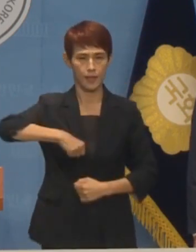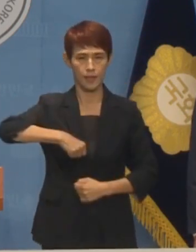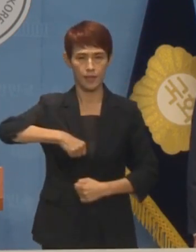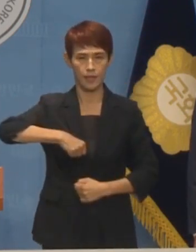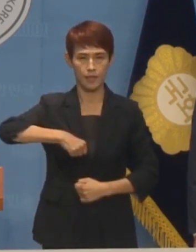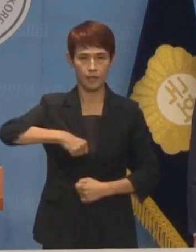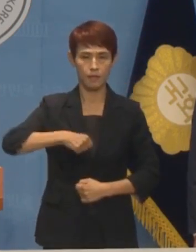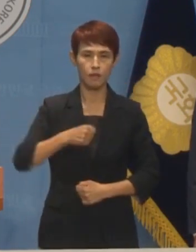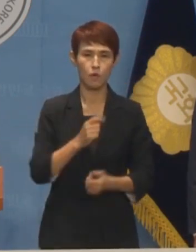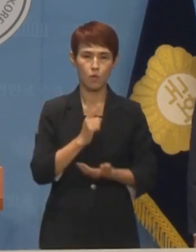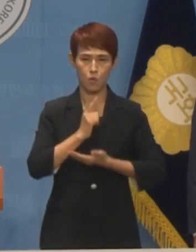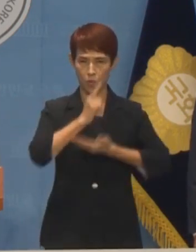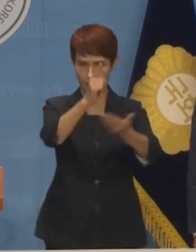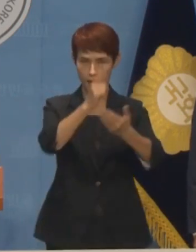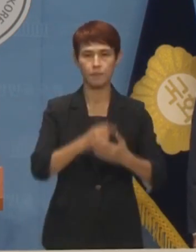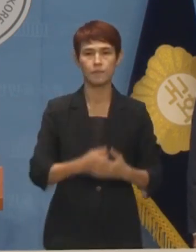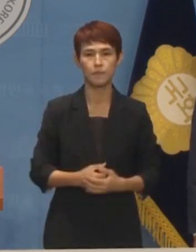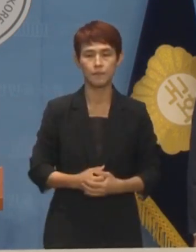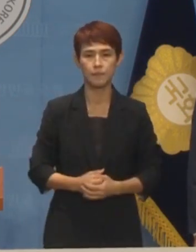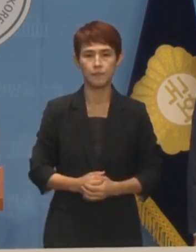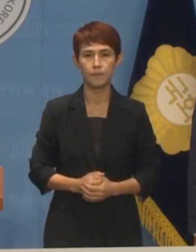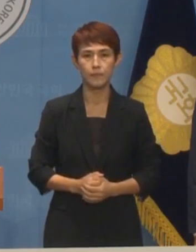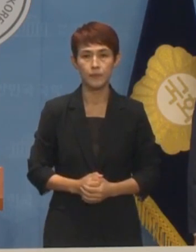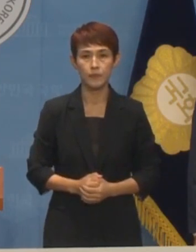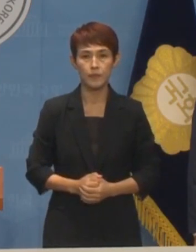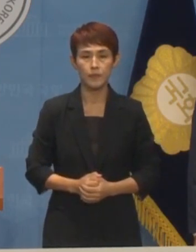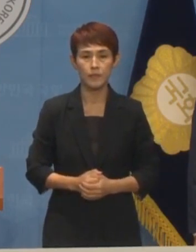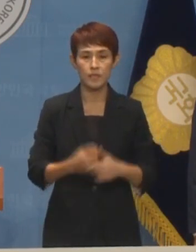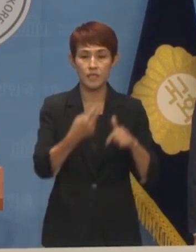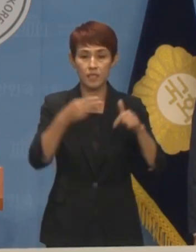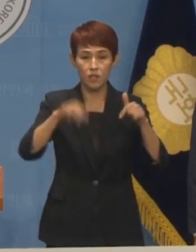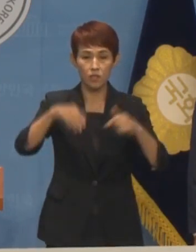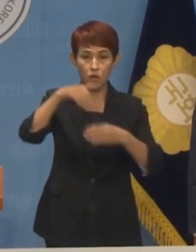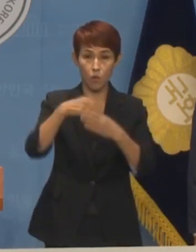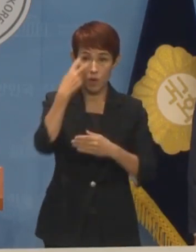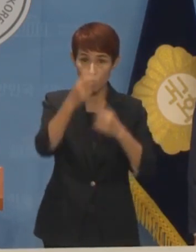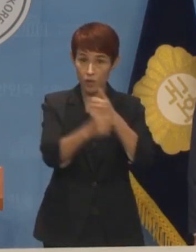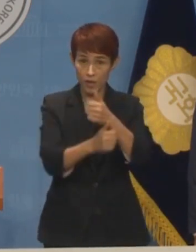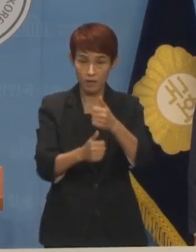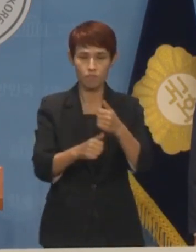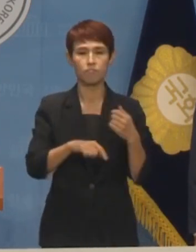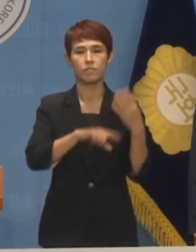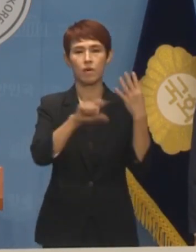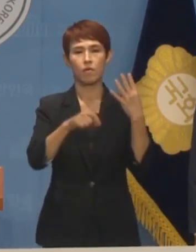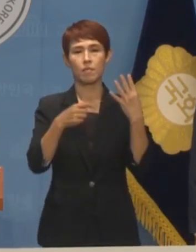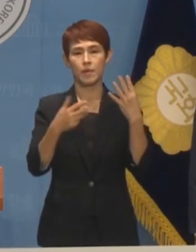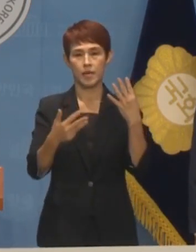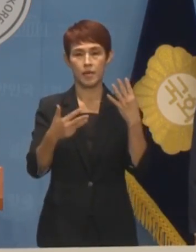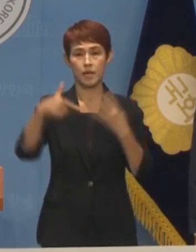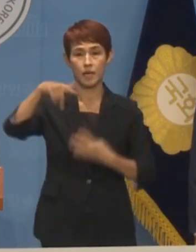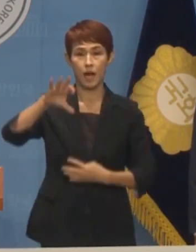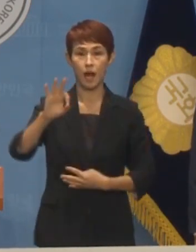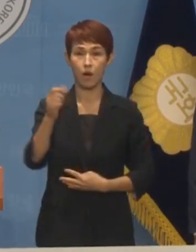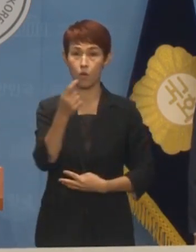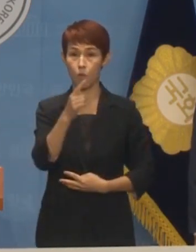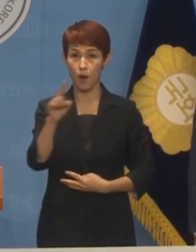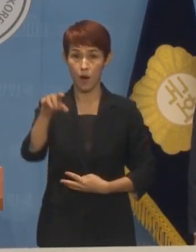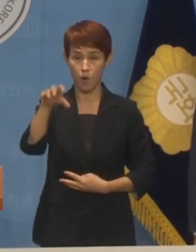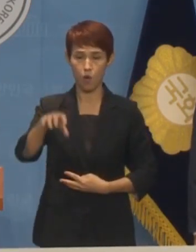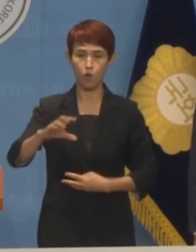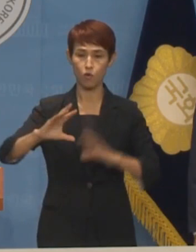위반으로 고발을 하고자 합니다. 인천선관위는 지난 4월 8일 강화군 국민의힘